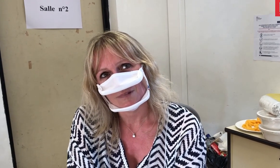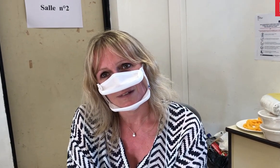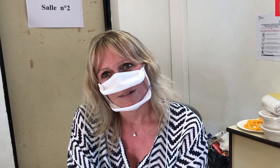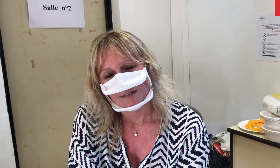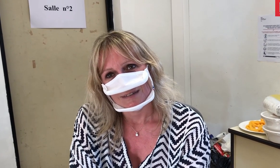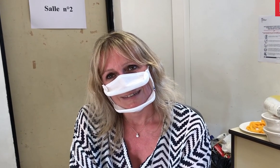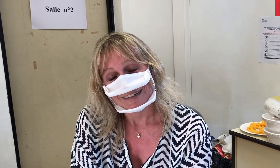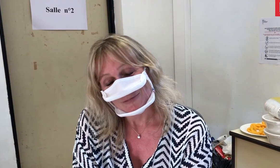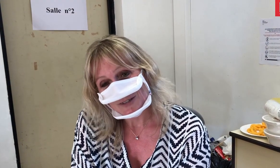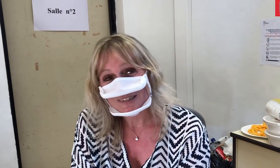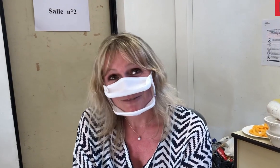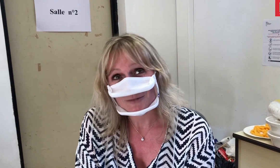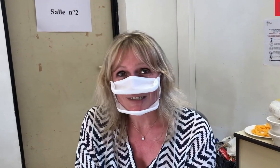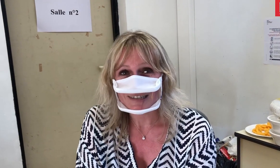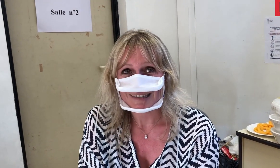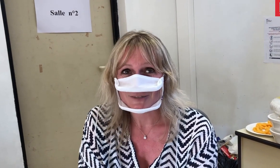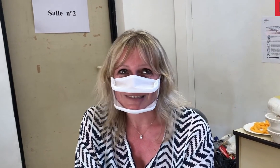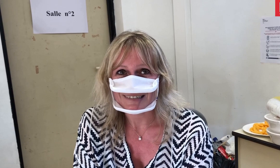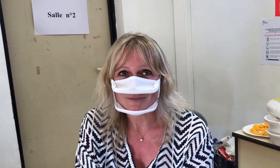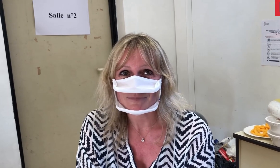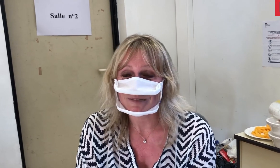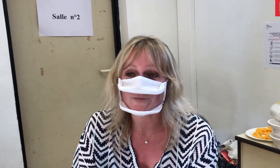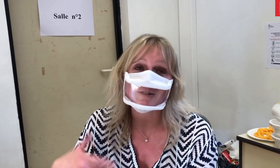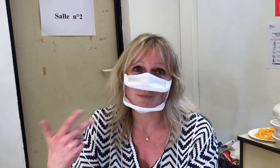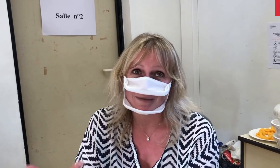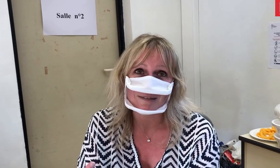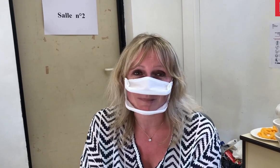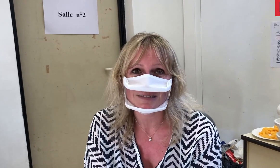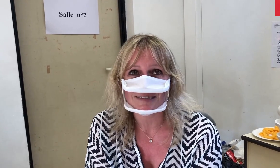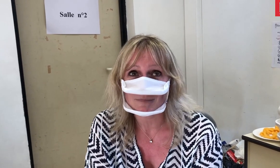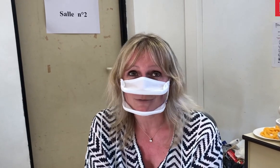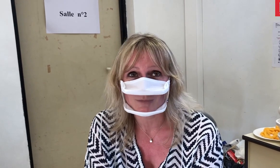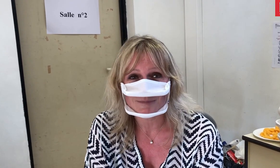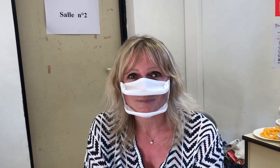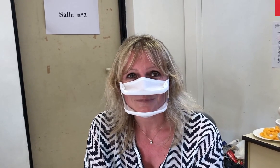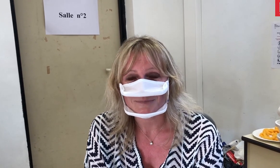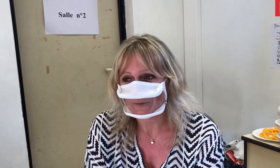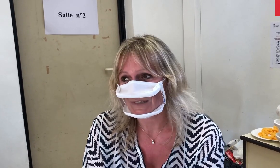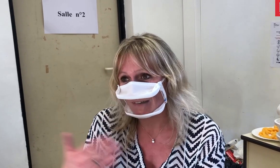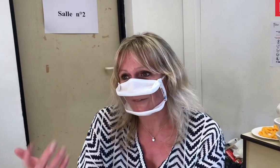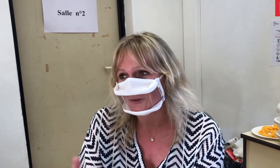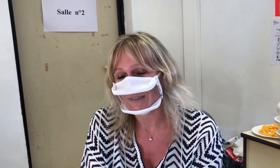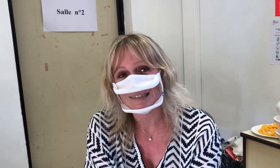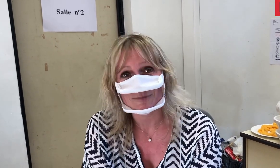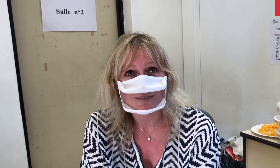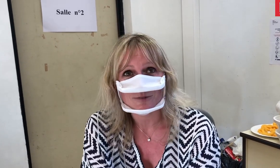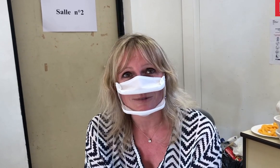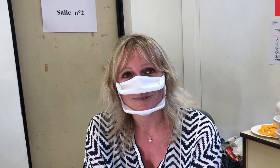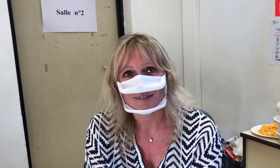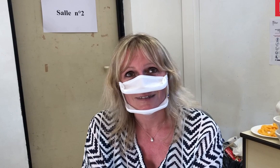ça? Alors moi j'en ai fait une déjà il y a quelques années, mais le fait de ne pas pratiquer, on oublie. D'accord. Donc c'est vrai que ça serait bien de